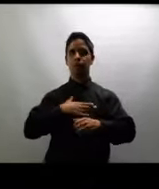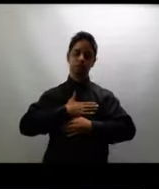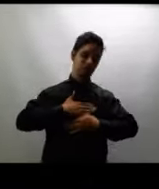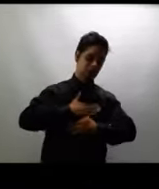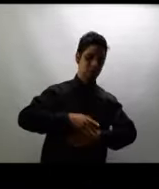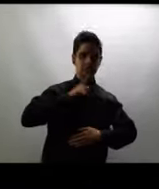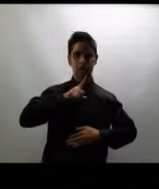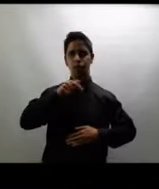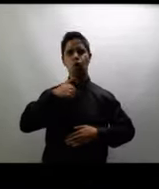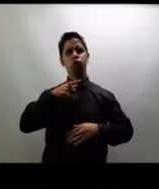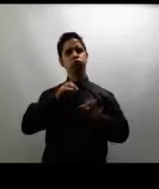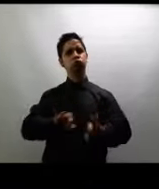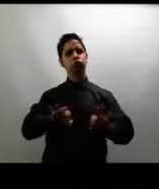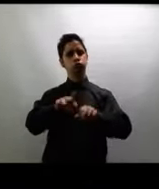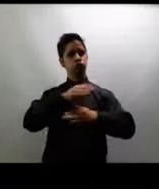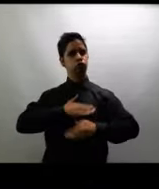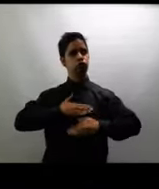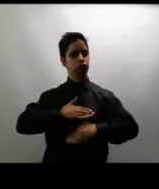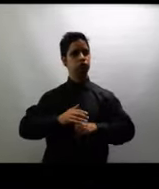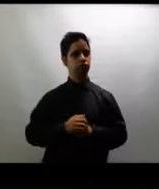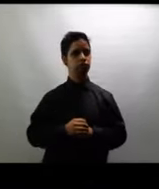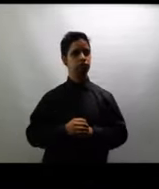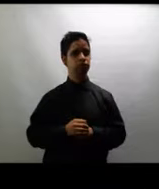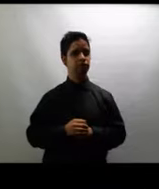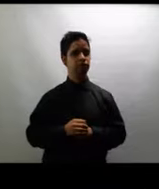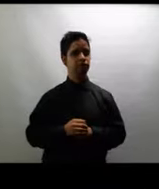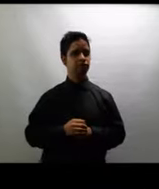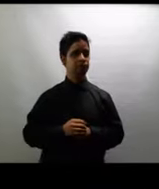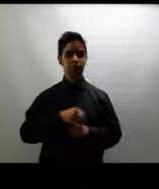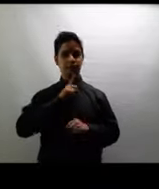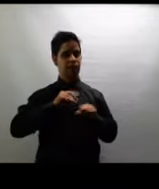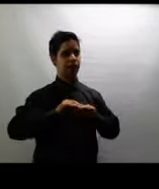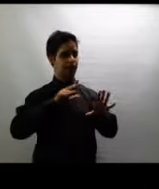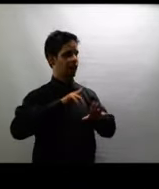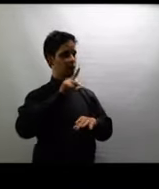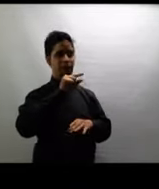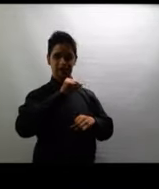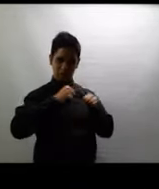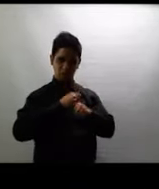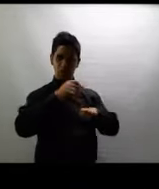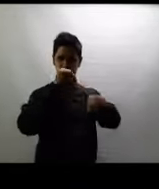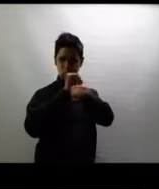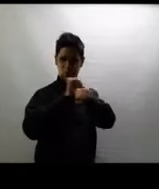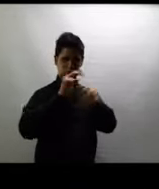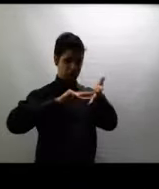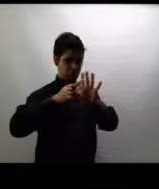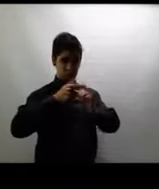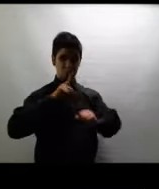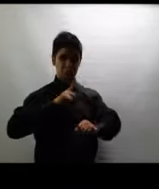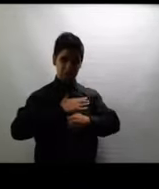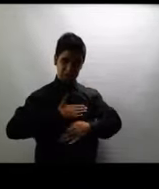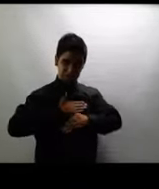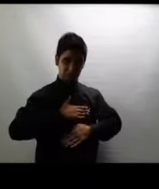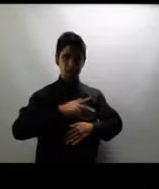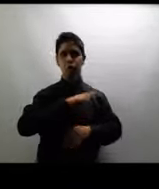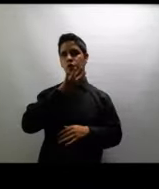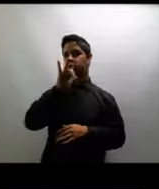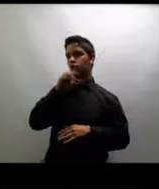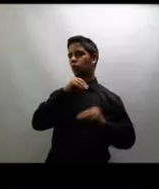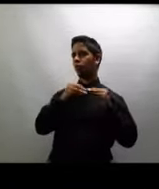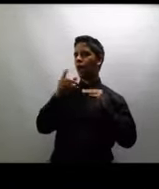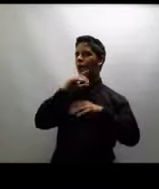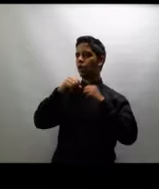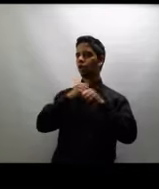¿No crees? No hay otra manera para que hayas durado estos 20 años sino gozándotelo. Mira. Y los 48 más que te quedan. ¡Ay, a